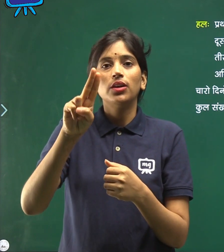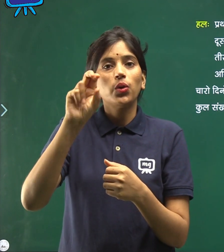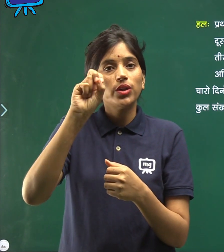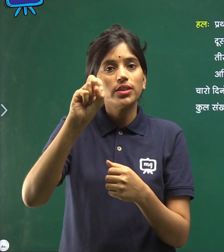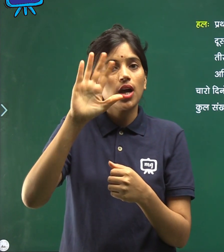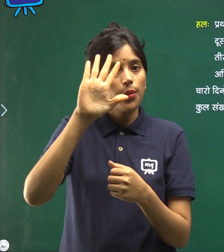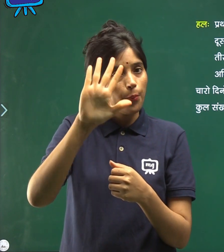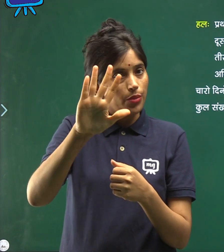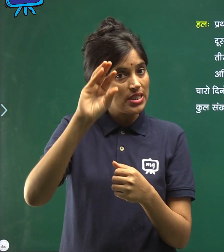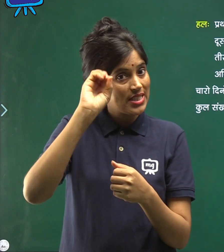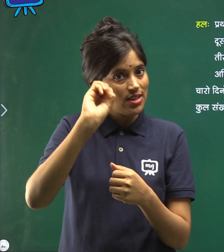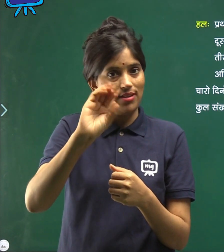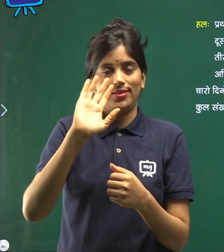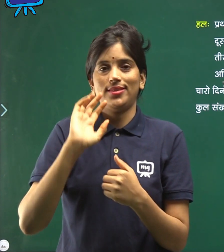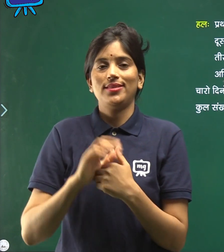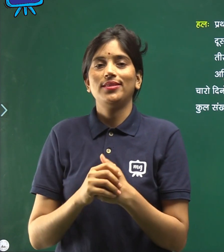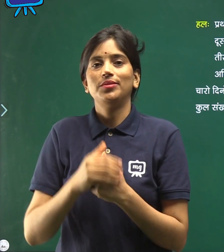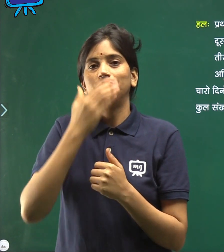2,050।